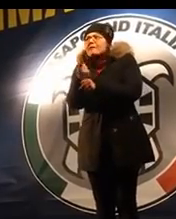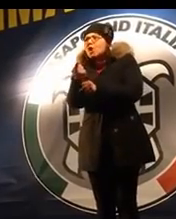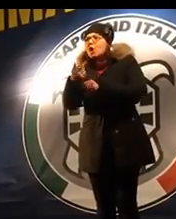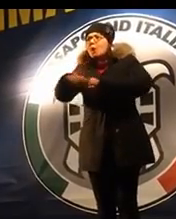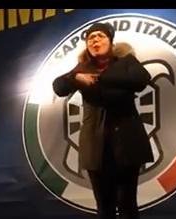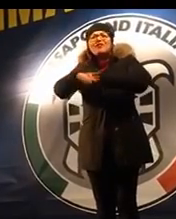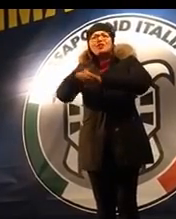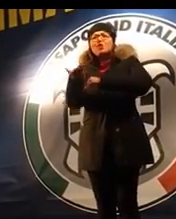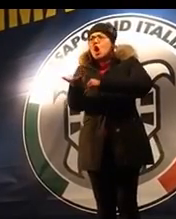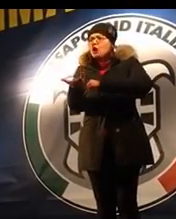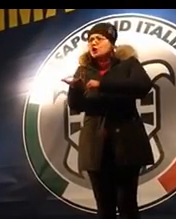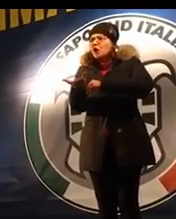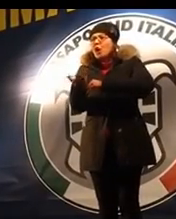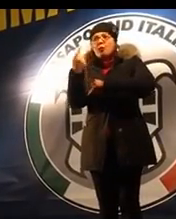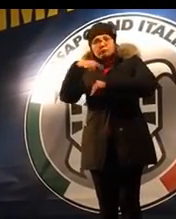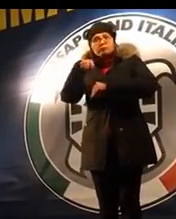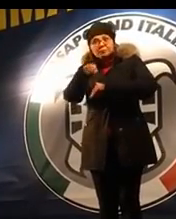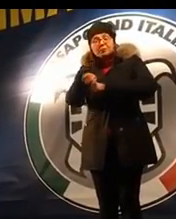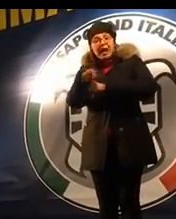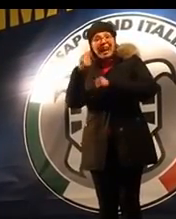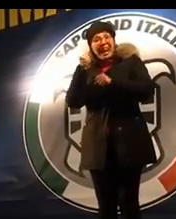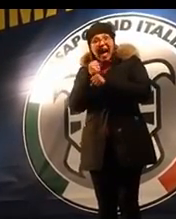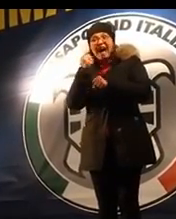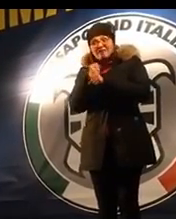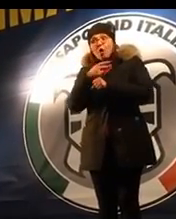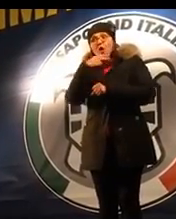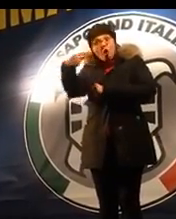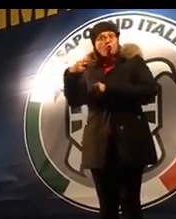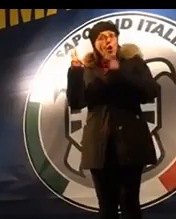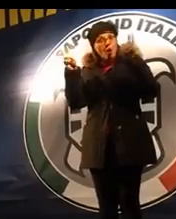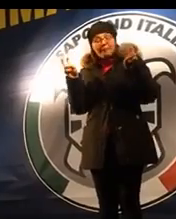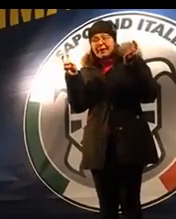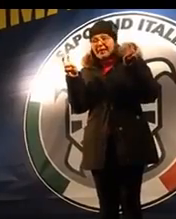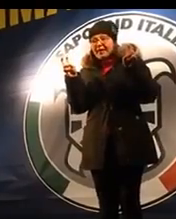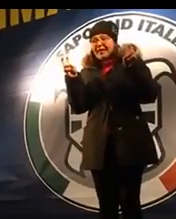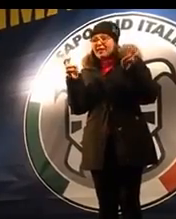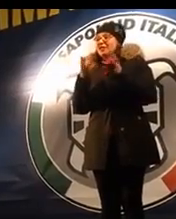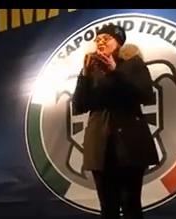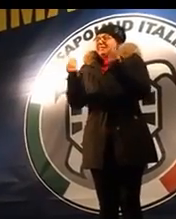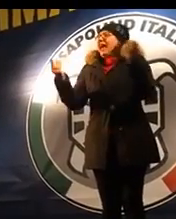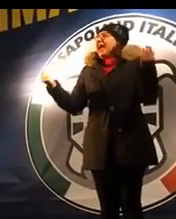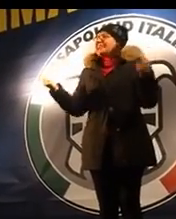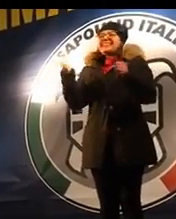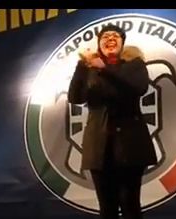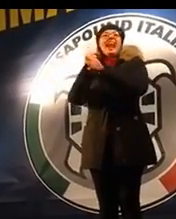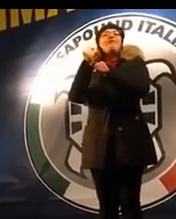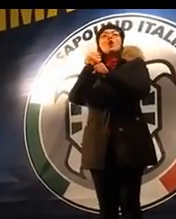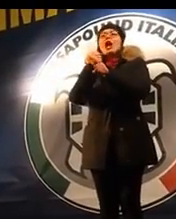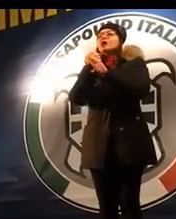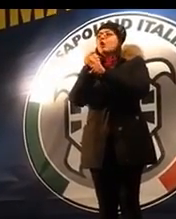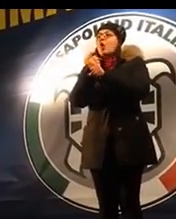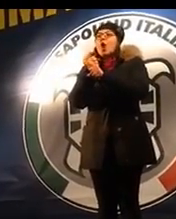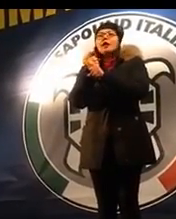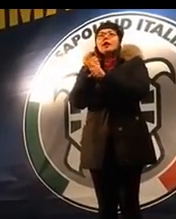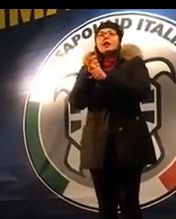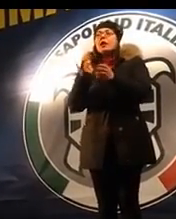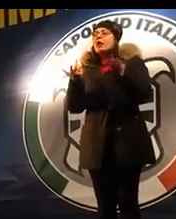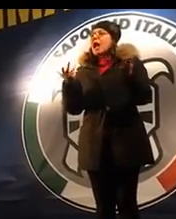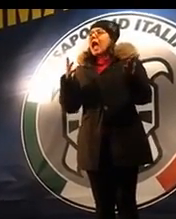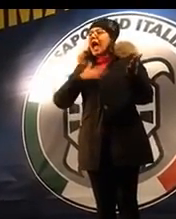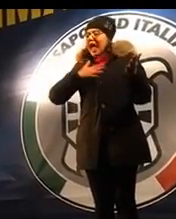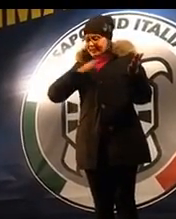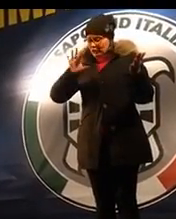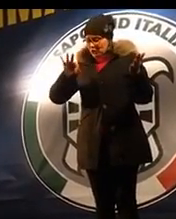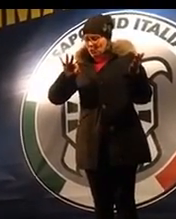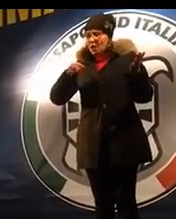hanno realizzato, e abbiamo centinaia di migliaia di lavoratori usciti dal mercato del lavoro a 50, a 40 anni